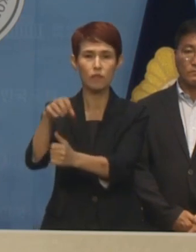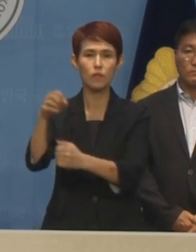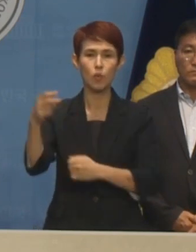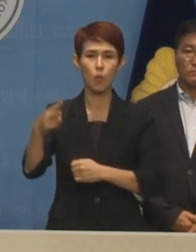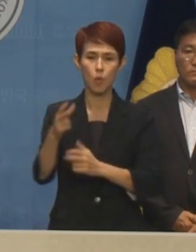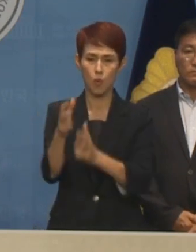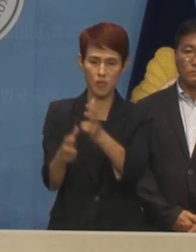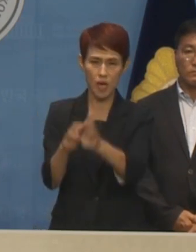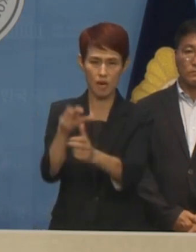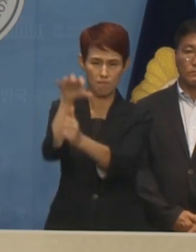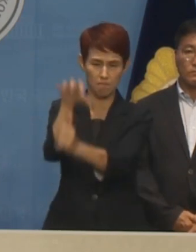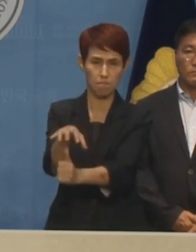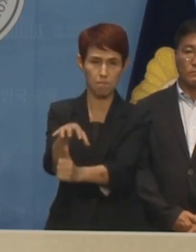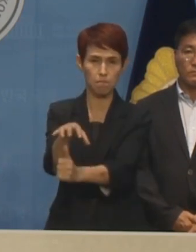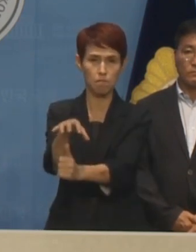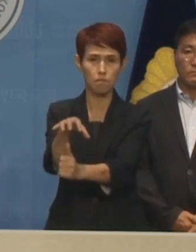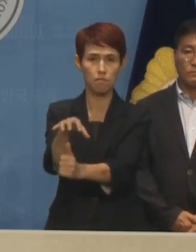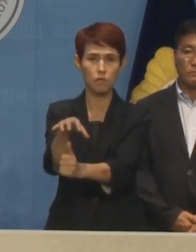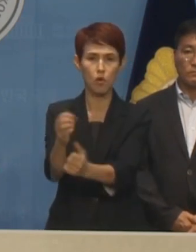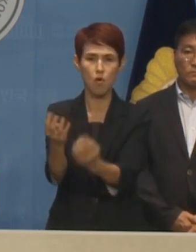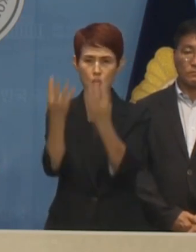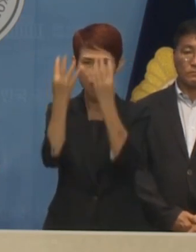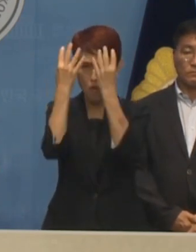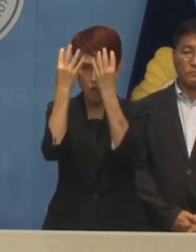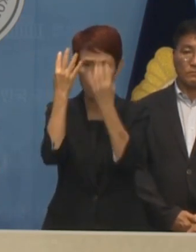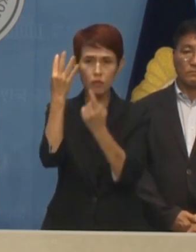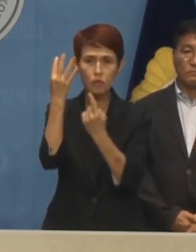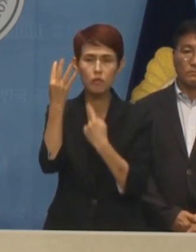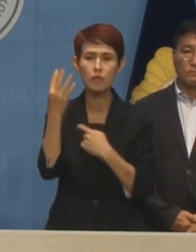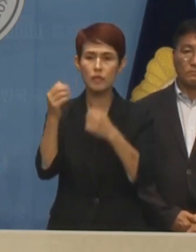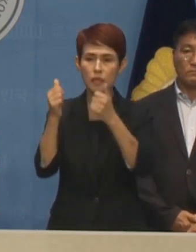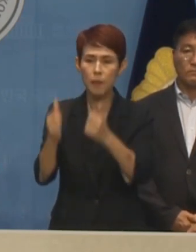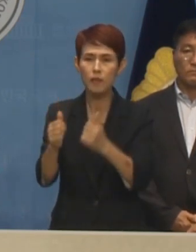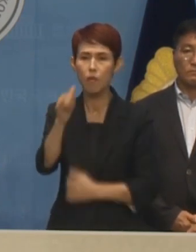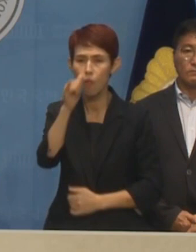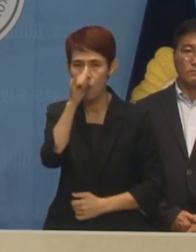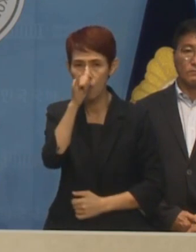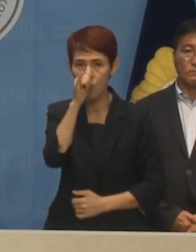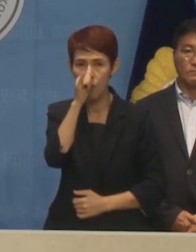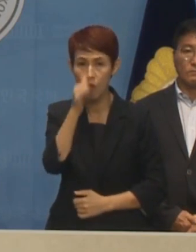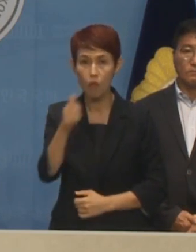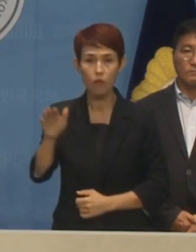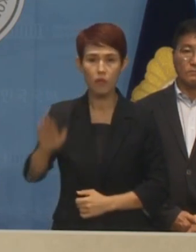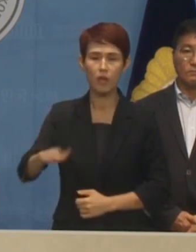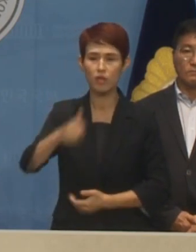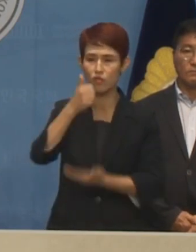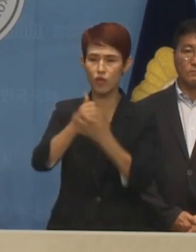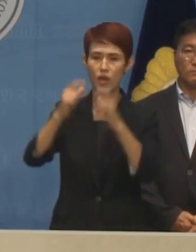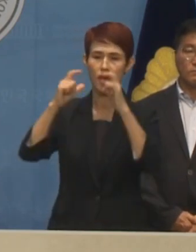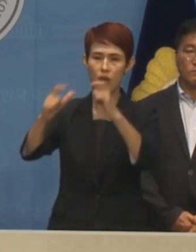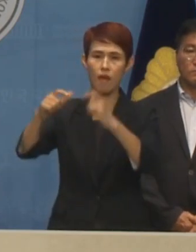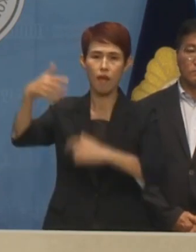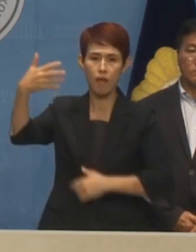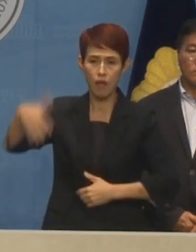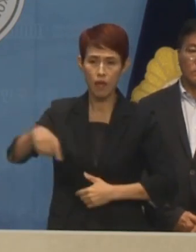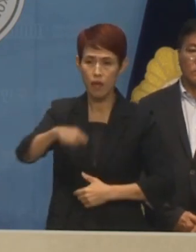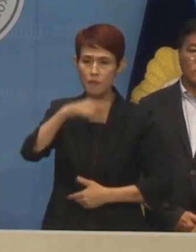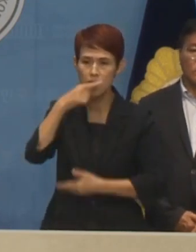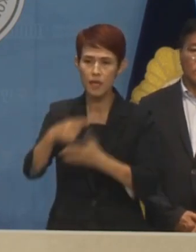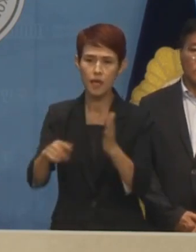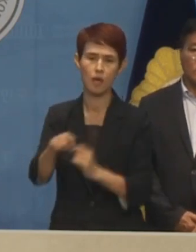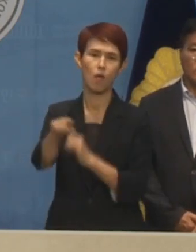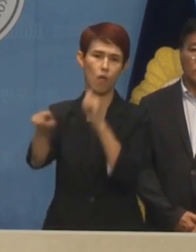주정공장, 심지어 형무소에 갇혀 재판까지 받았지만 유죄 판결을 받지 않은 피해자들이